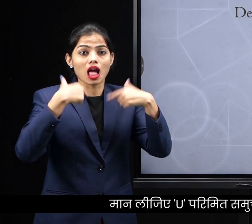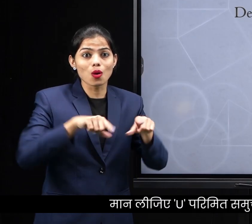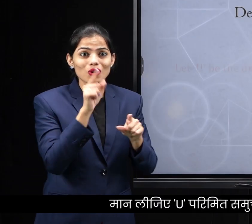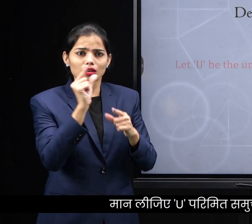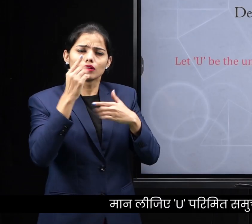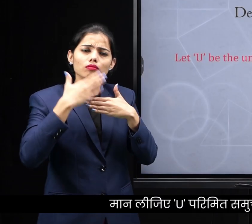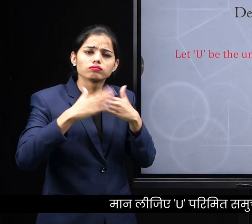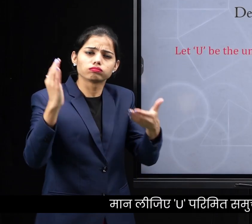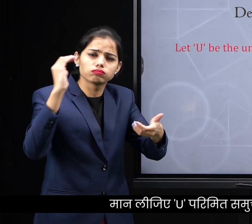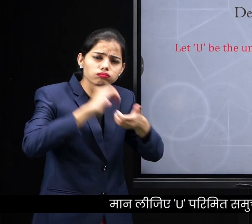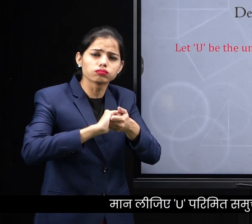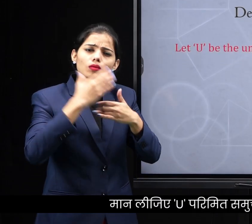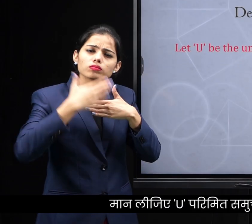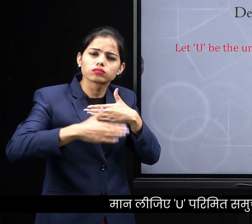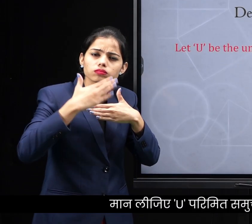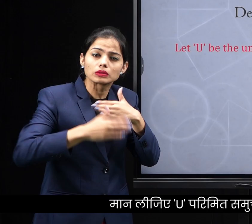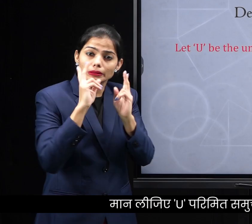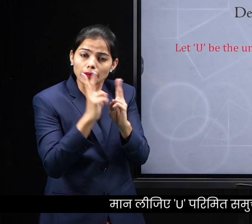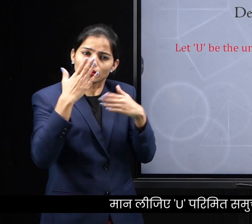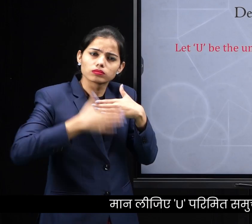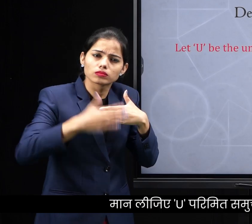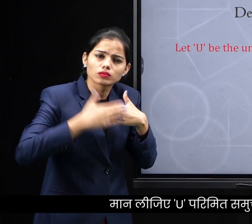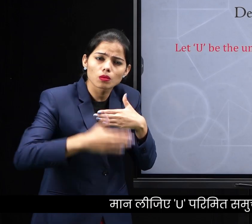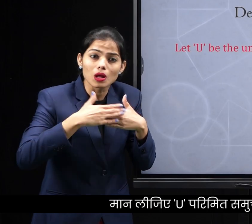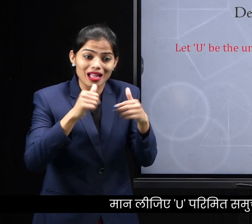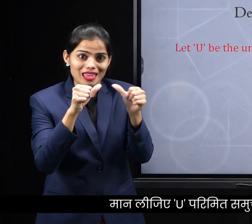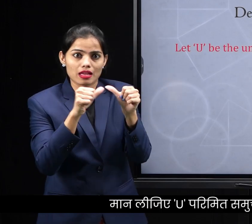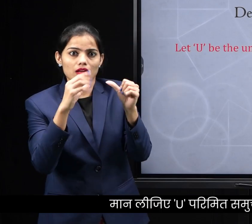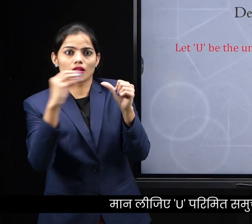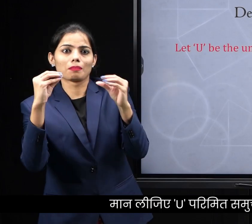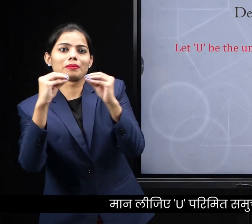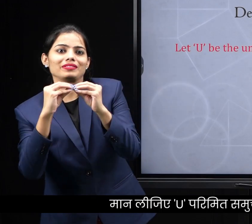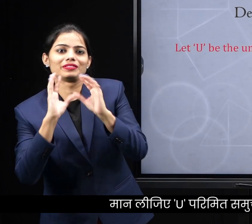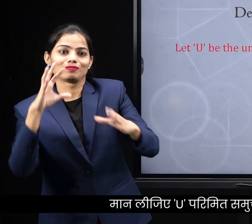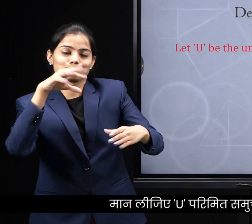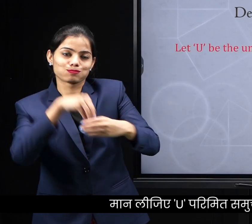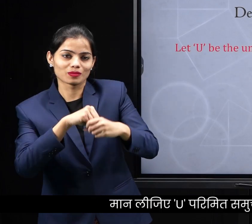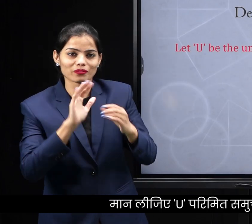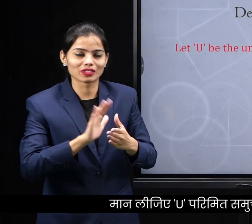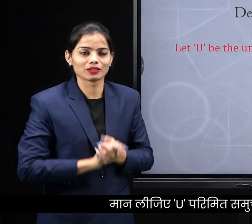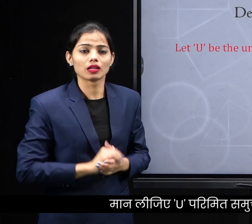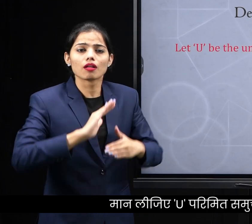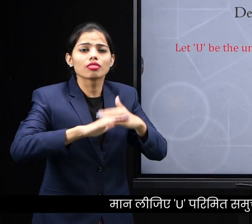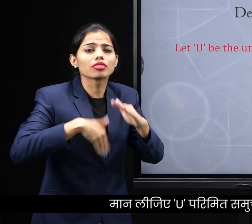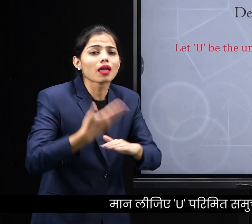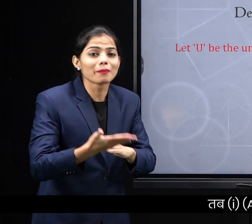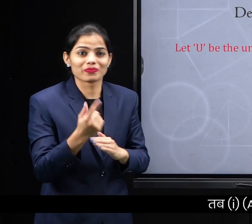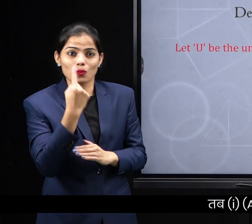मान लीजिए यूनियन परिमित समुच्चय A और B वाला सार्वभौमिक समुच्चय है, तब